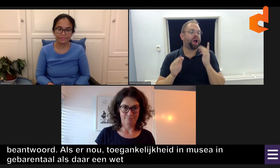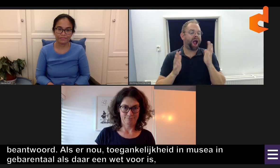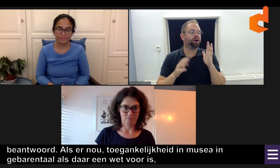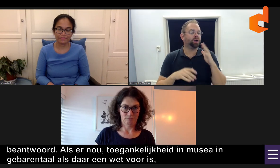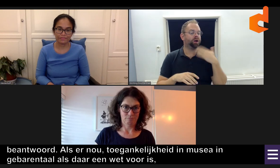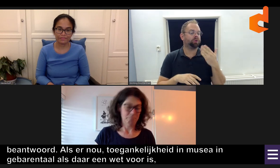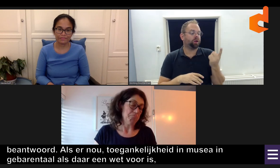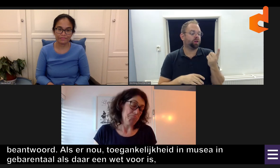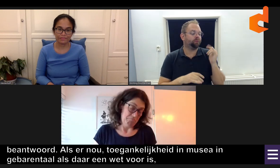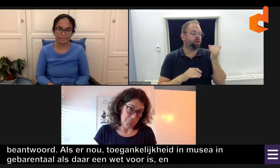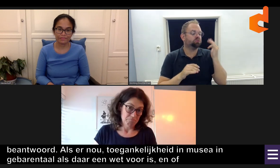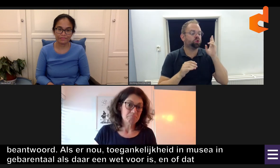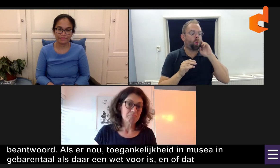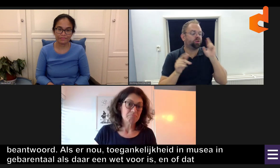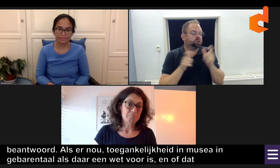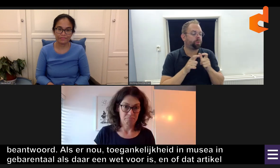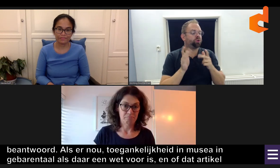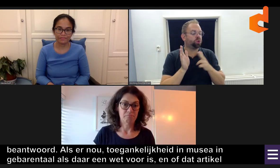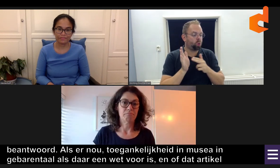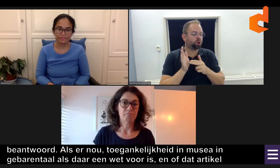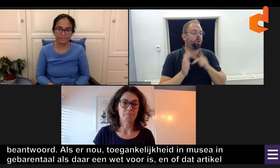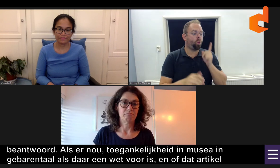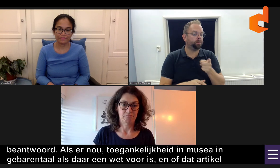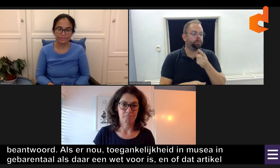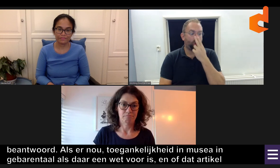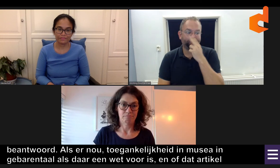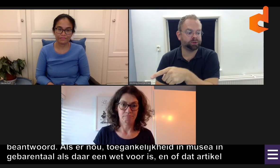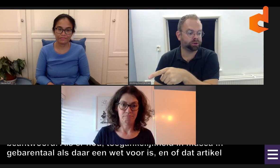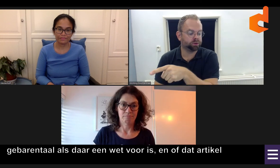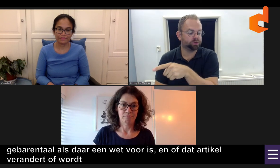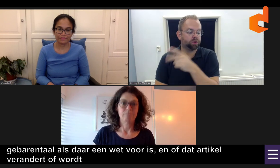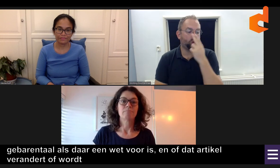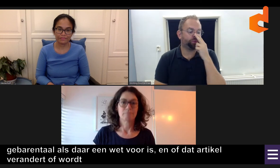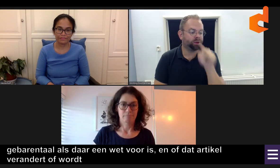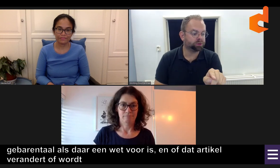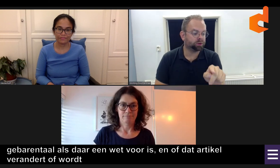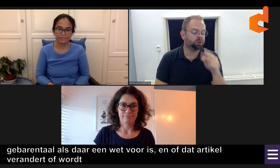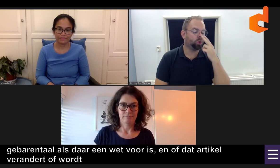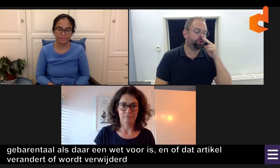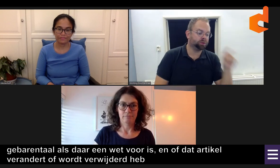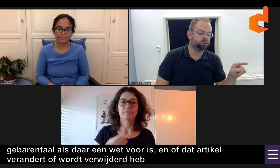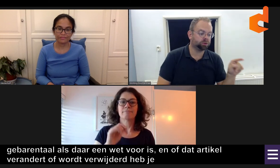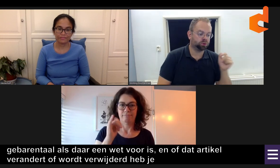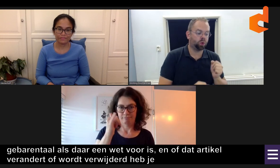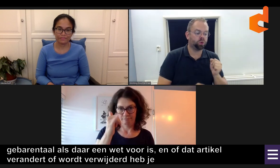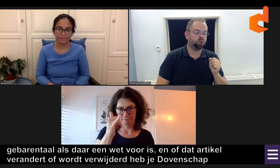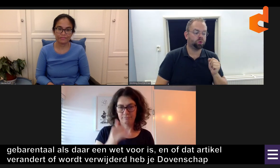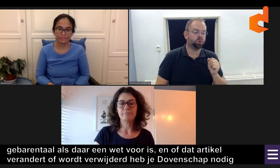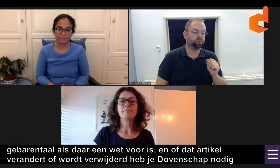Of dat artikel verandert of wordt verwijderd bijvoorbeeld, dan heb je doofschap nodig om dat te bewaken, hè? Om daar toezicht op te houden